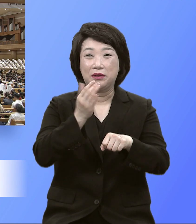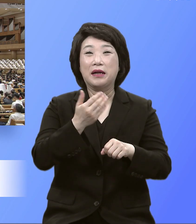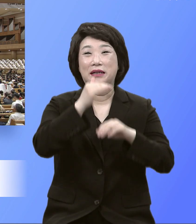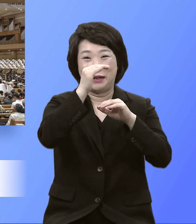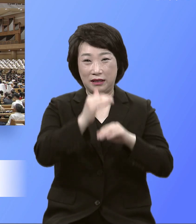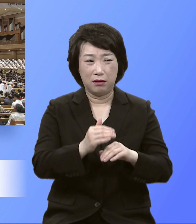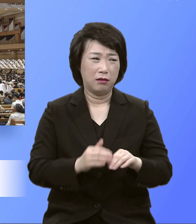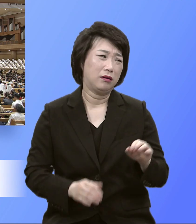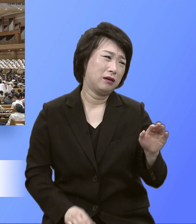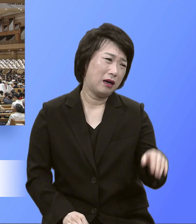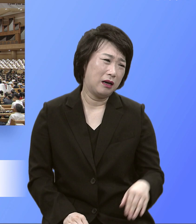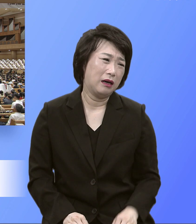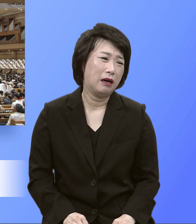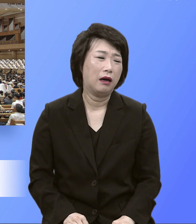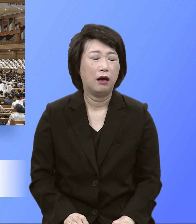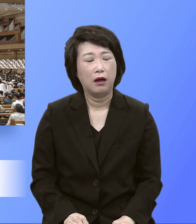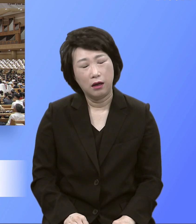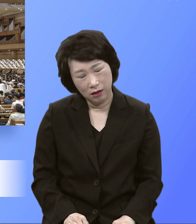내가